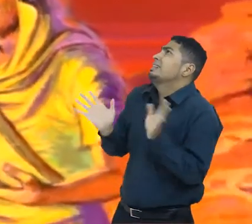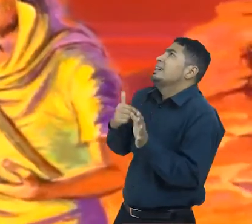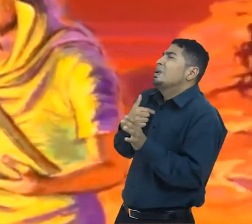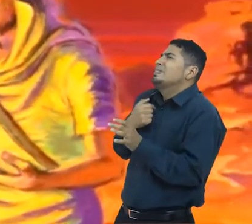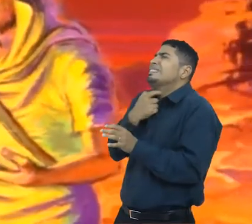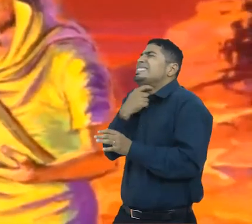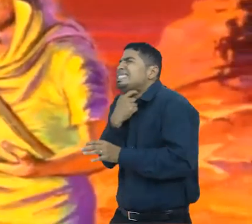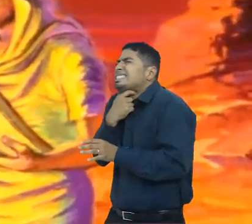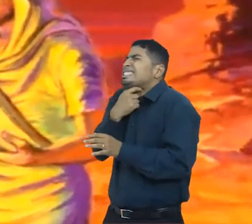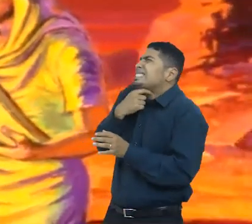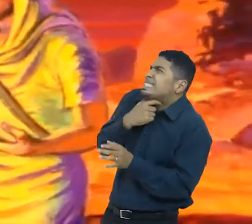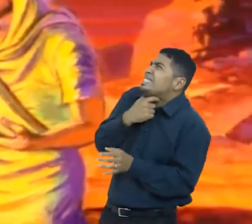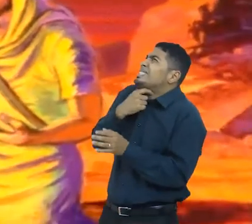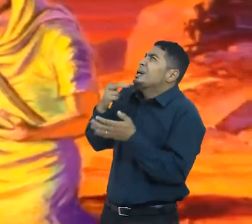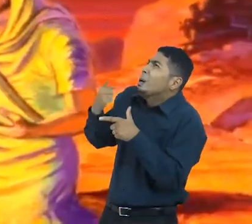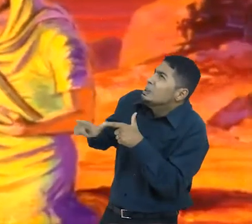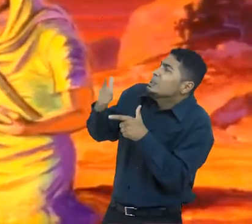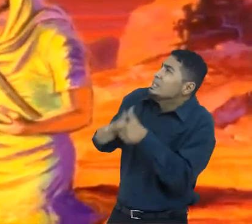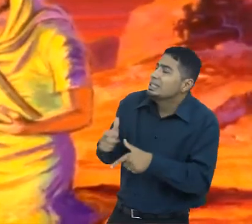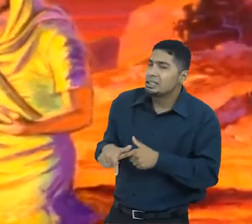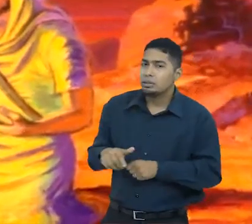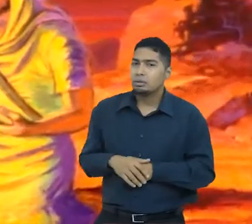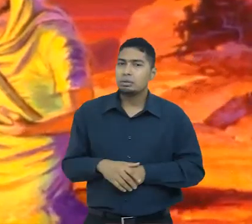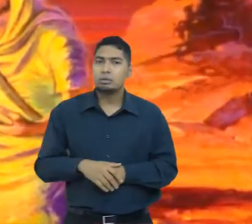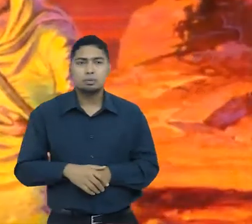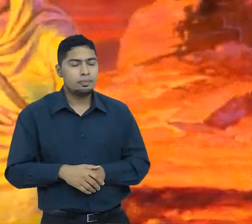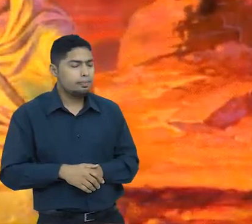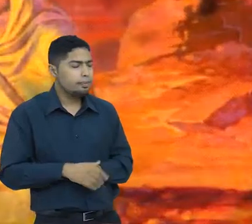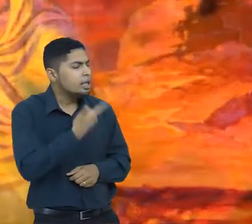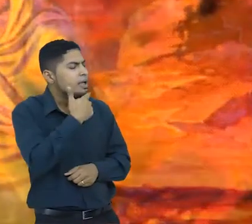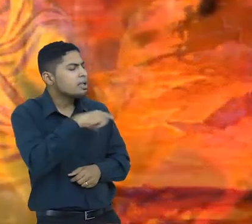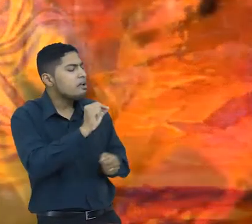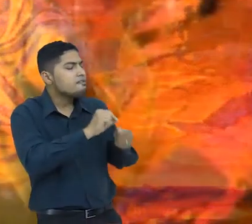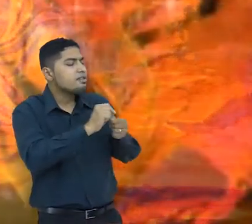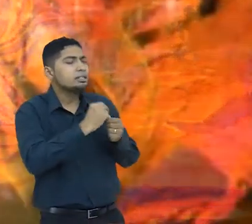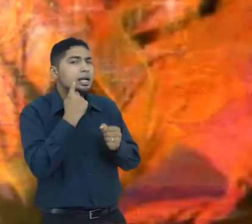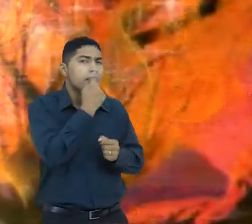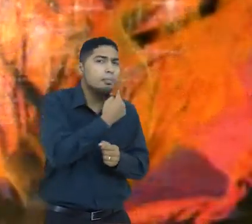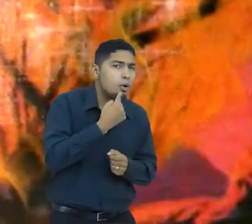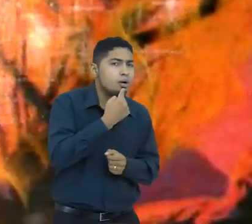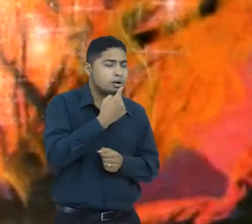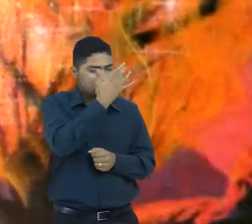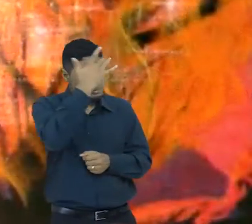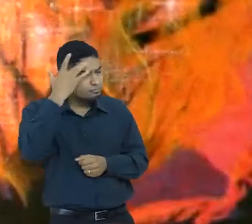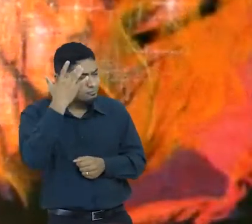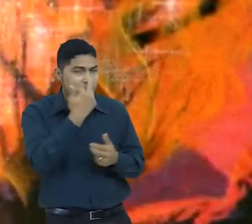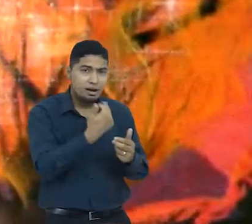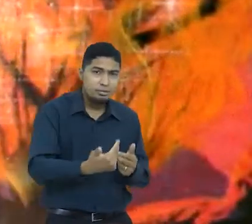sei falar direito, eu gaguejo muito. Deus perguntou: Quem fez a boca do homem? Não fui eu, o